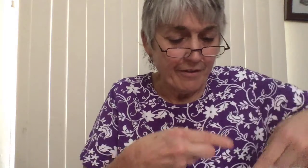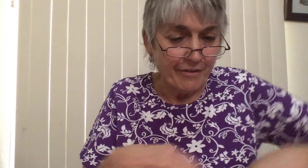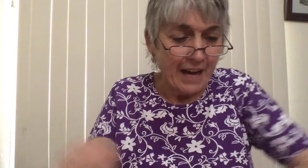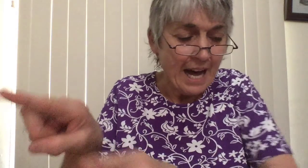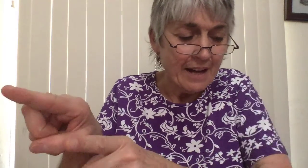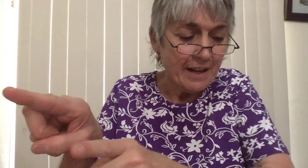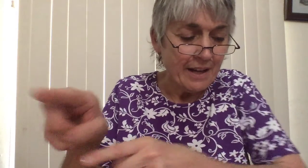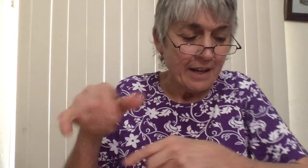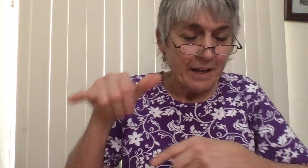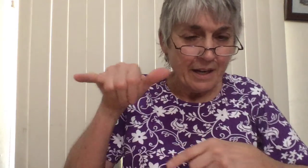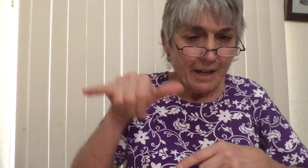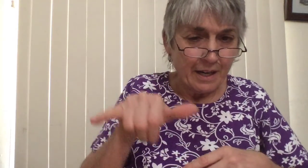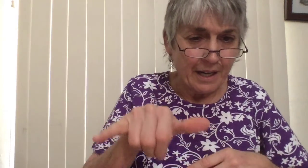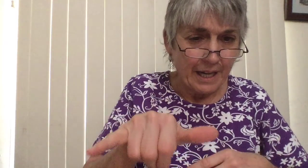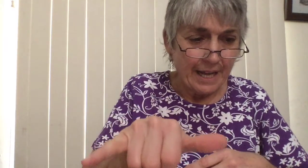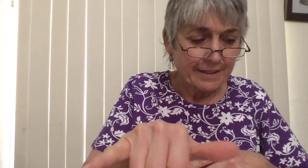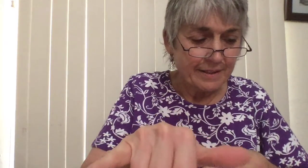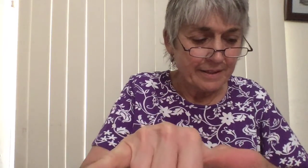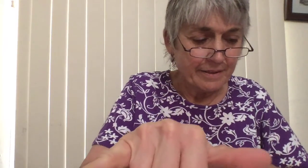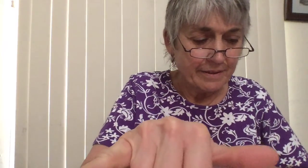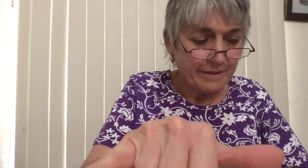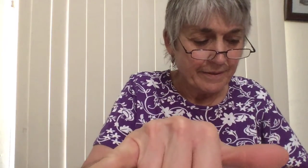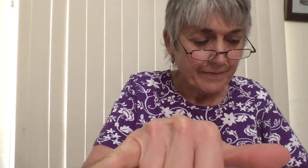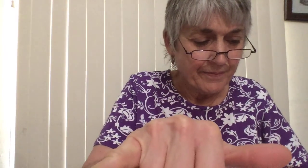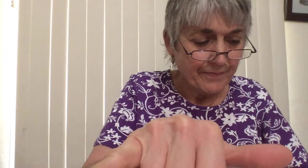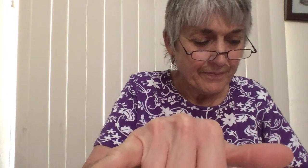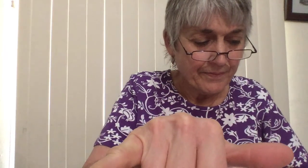va, reste.